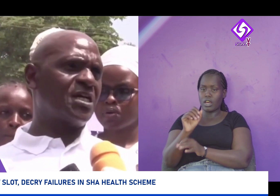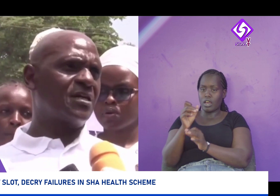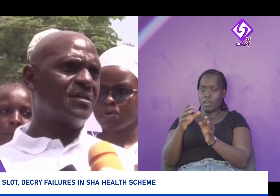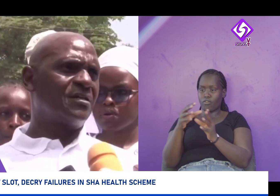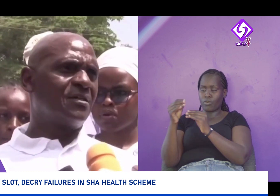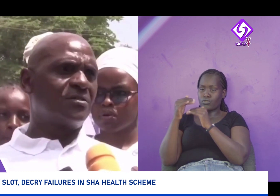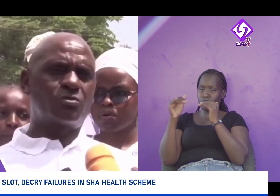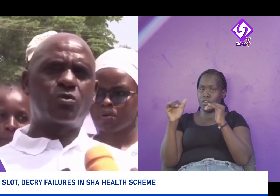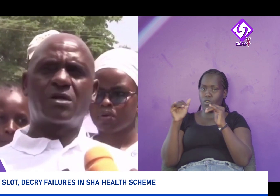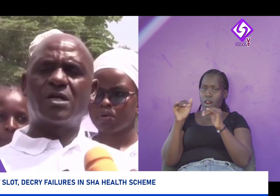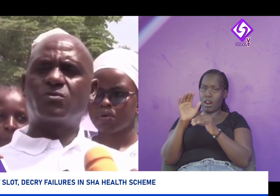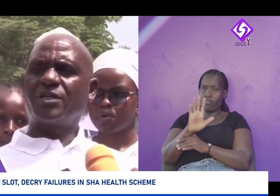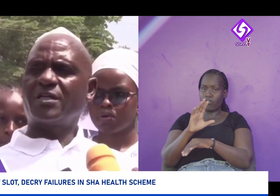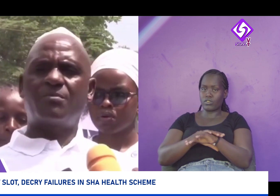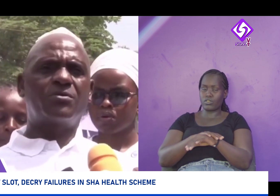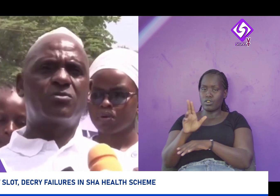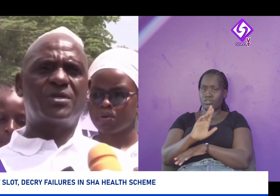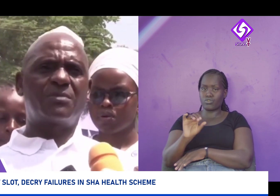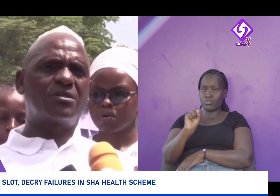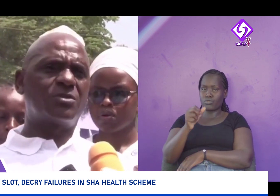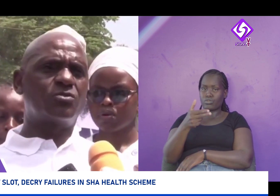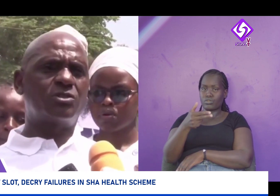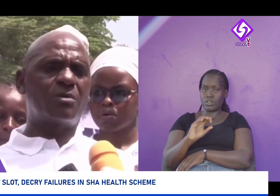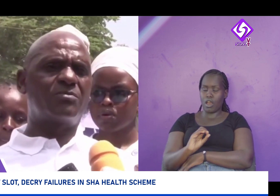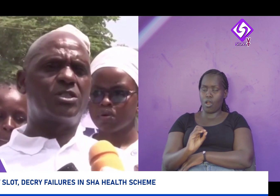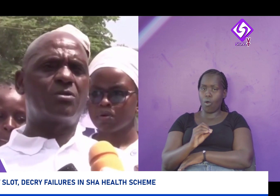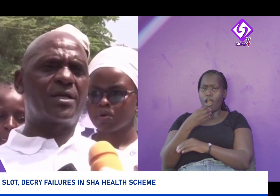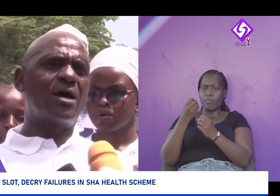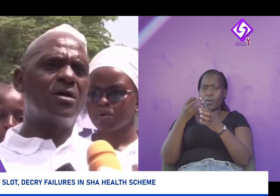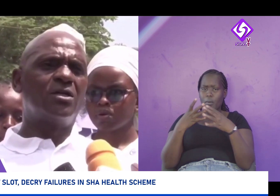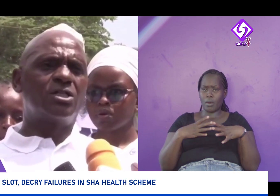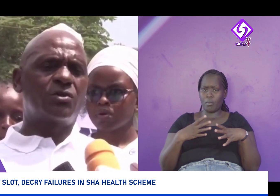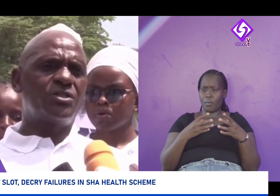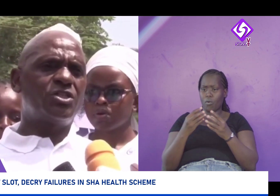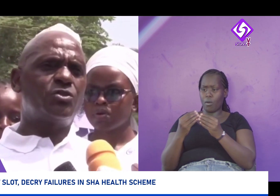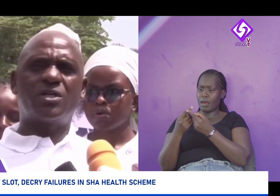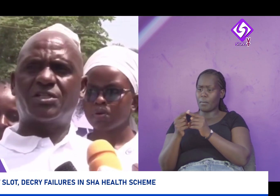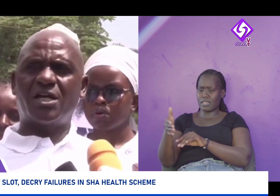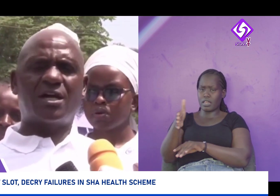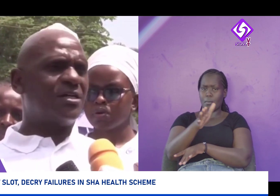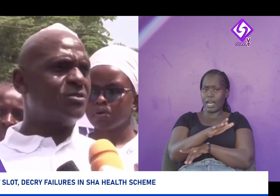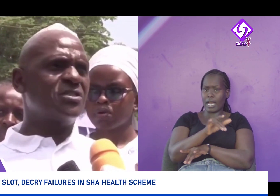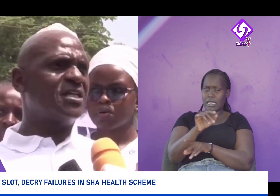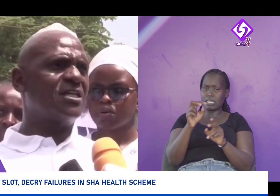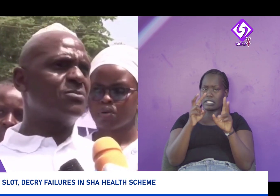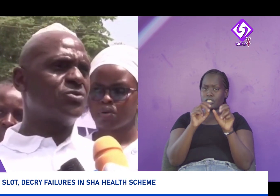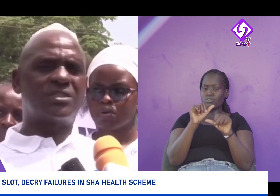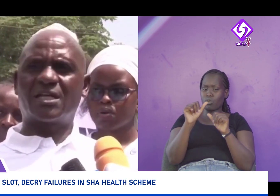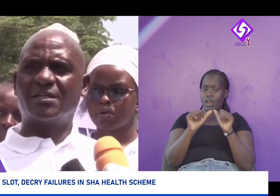SHA. Ndio tuko na watu wengi hapa wetu wameenda pale wamerudishwa ama wameitishwa mandawa. So this issue ya SHA hatunjaielewa mzuri sana.